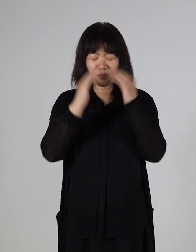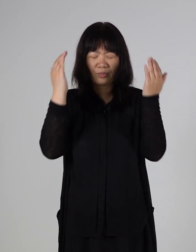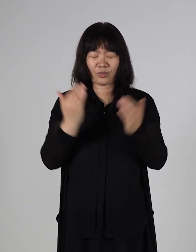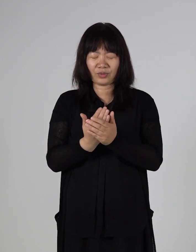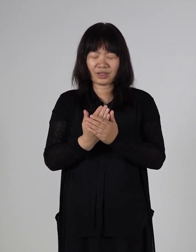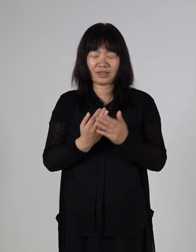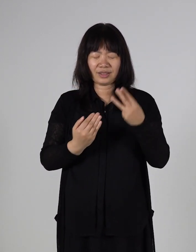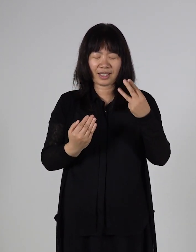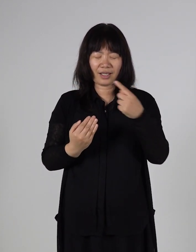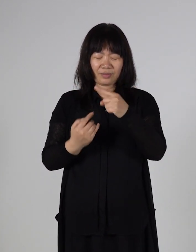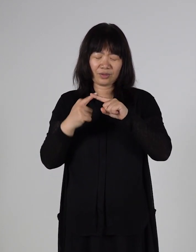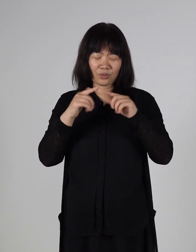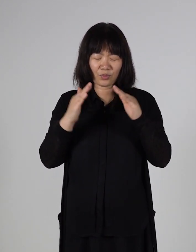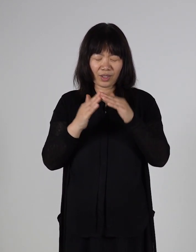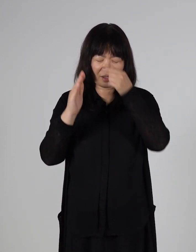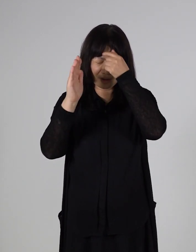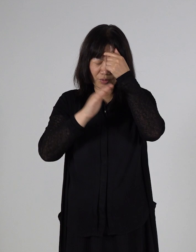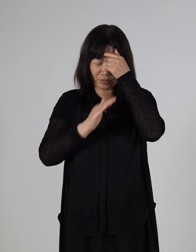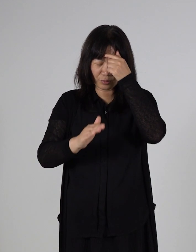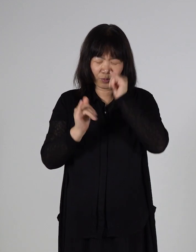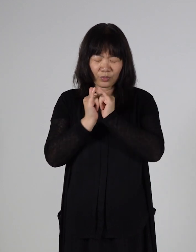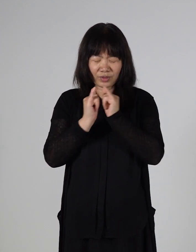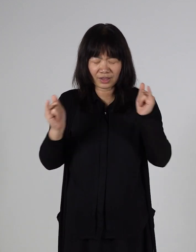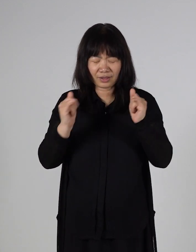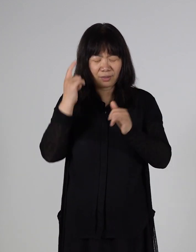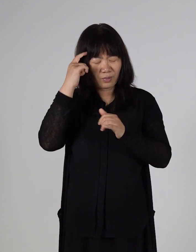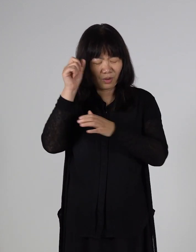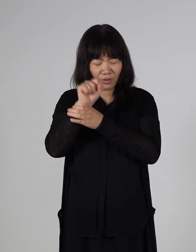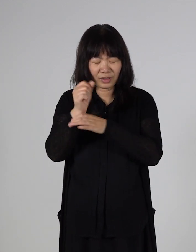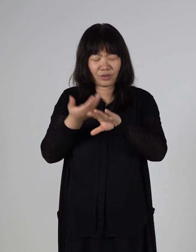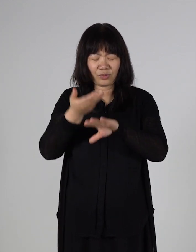모든 3일의 성도들 머리 위에